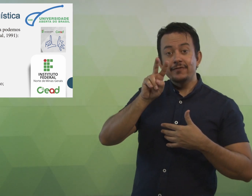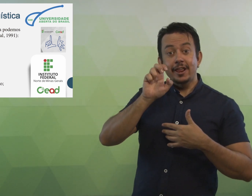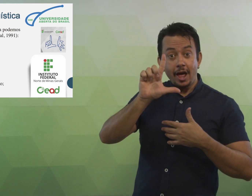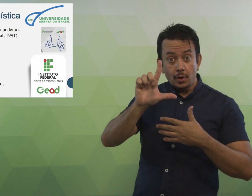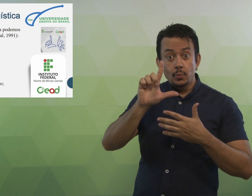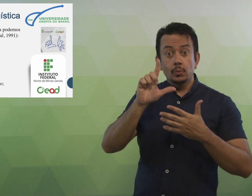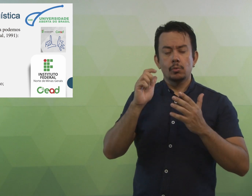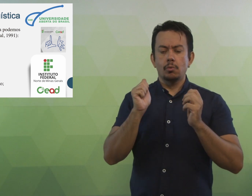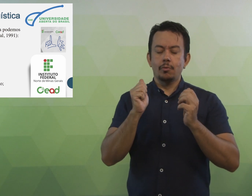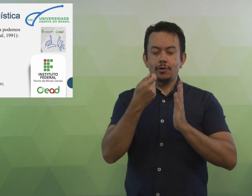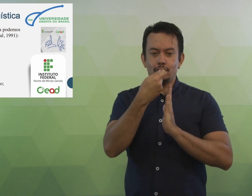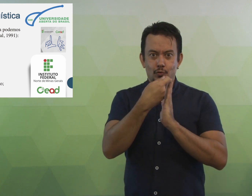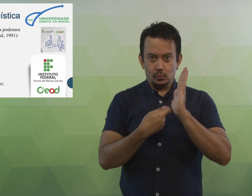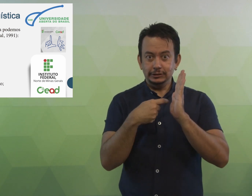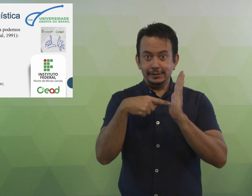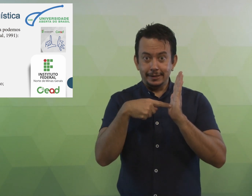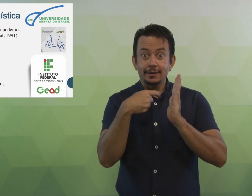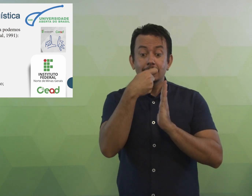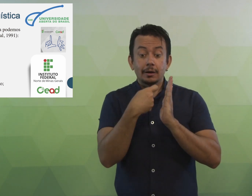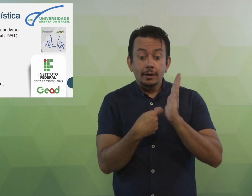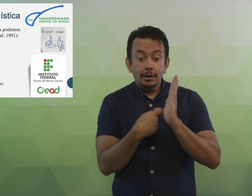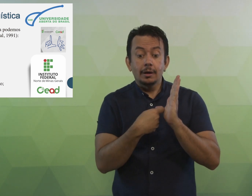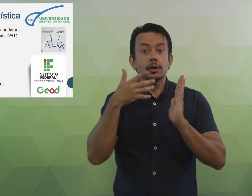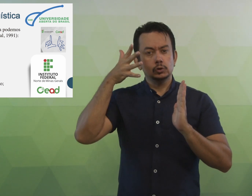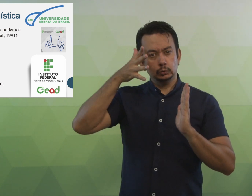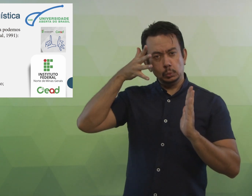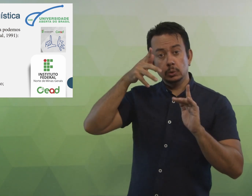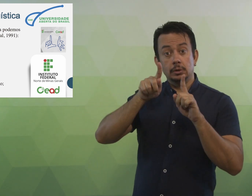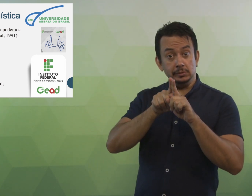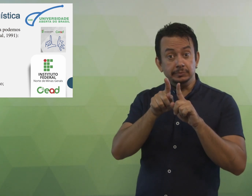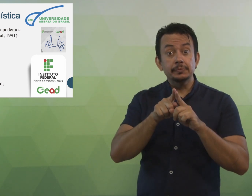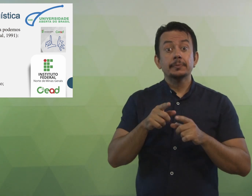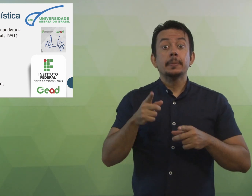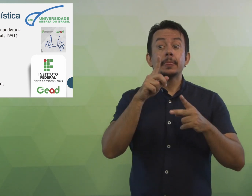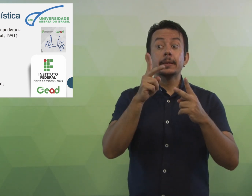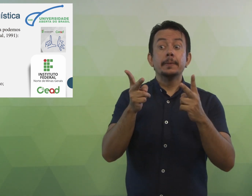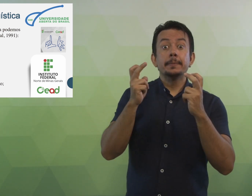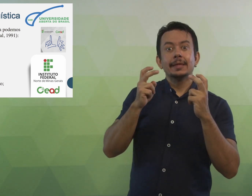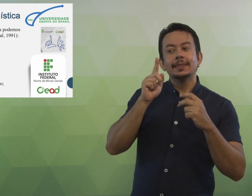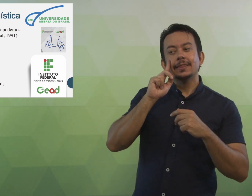E o processamento a nível textual e discursivo.